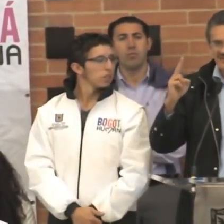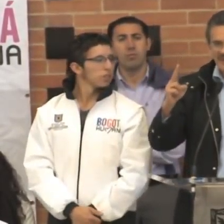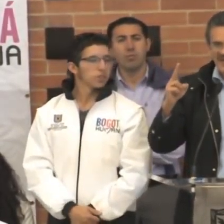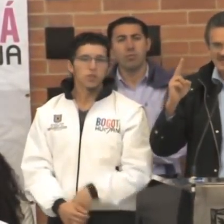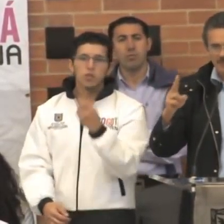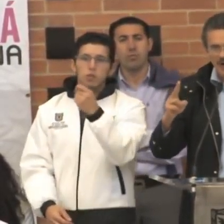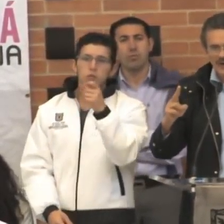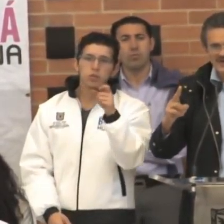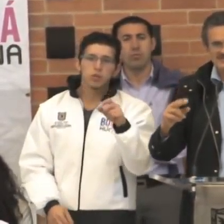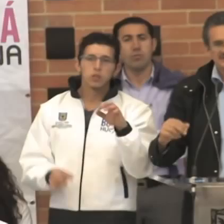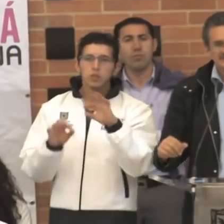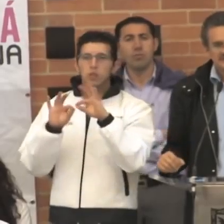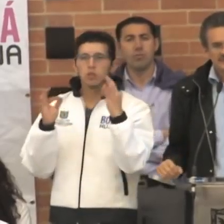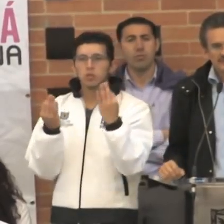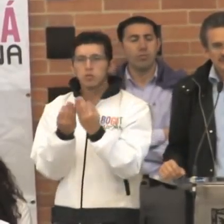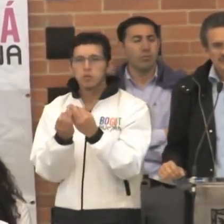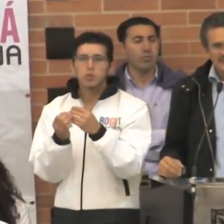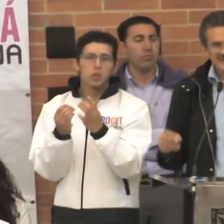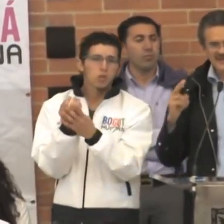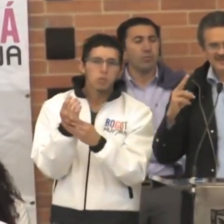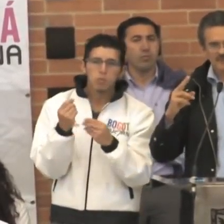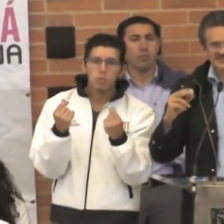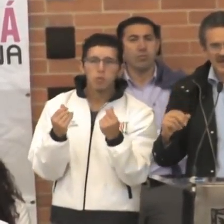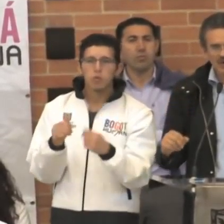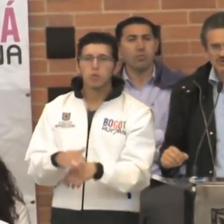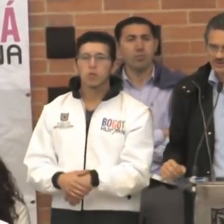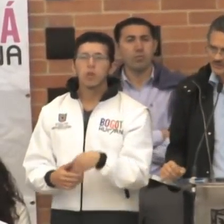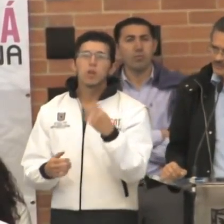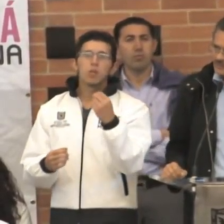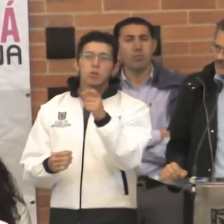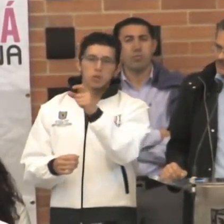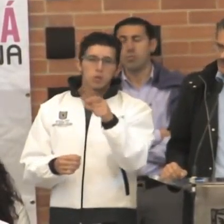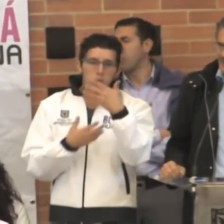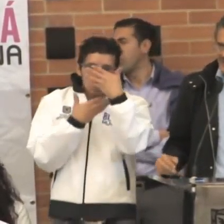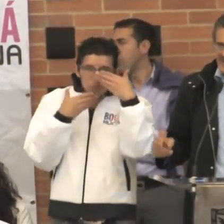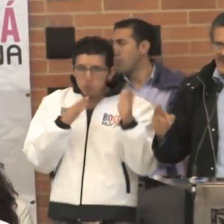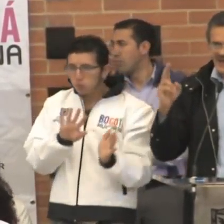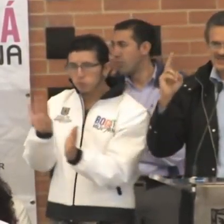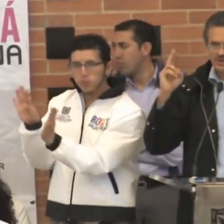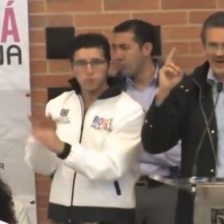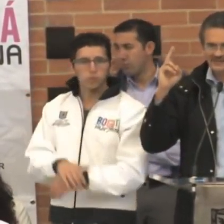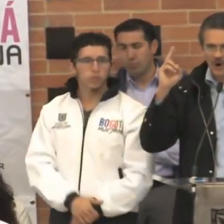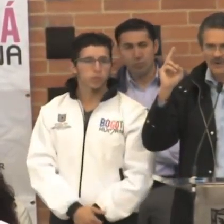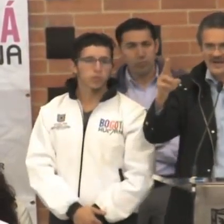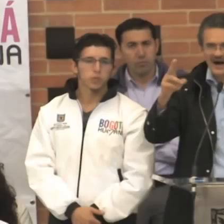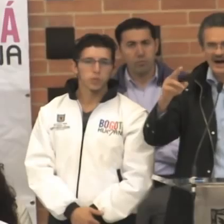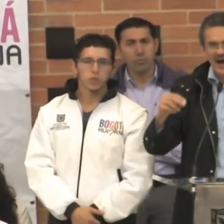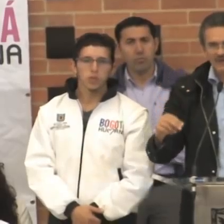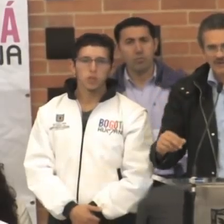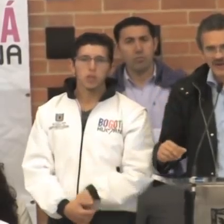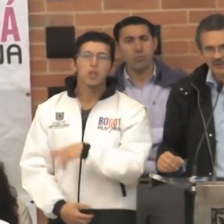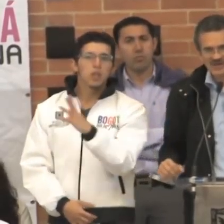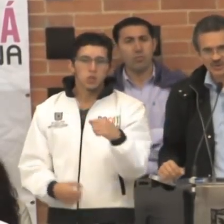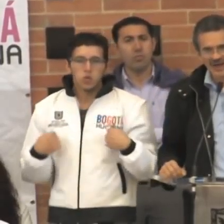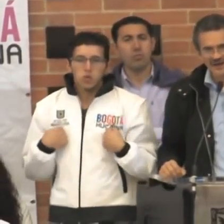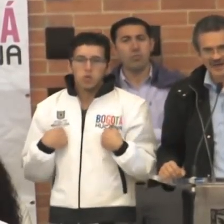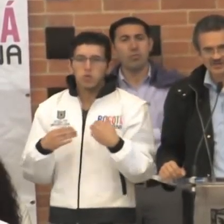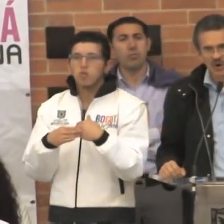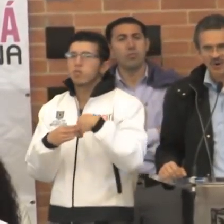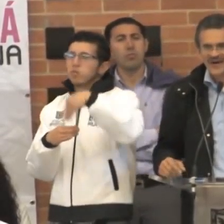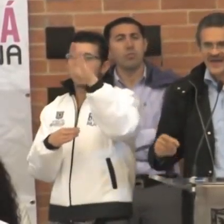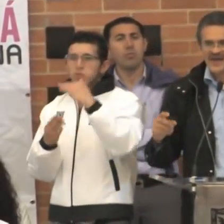miles de familias pobres y de desplazados que la ciudad obliga a vivir en una